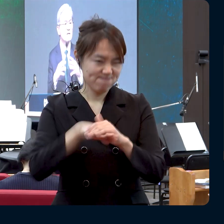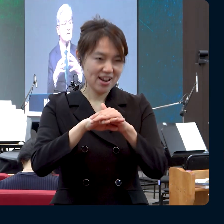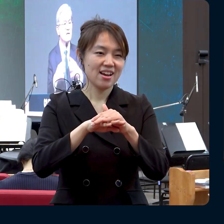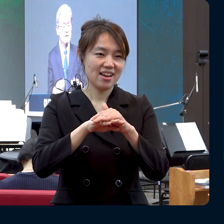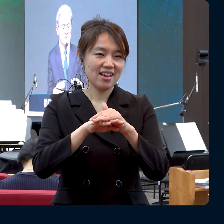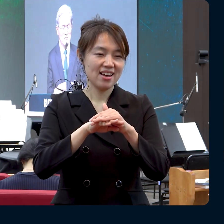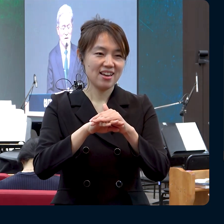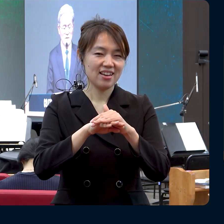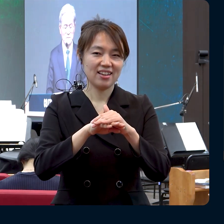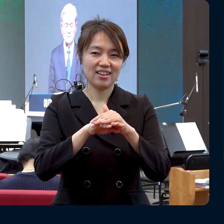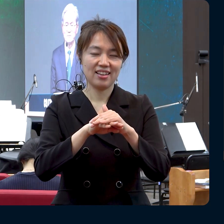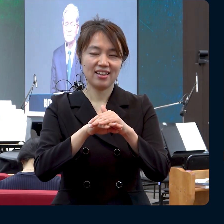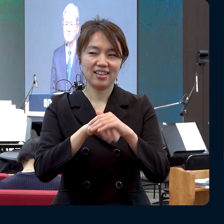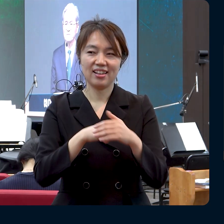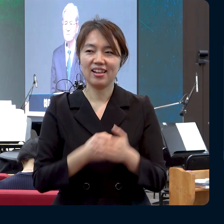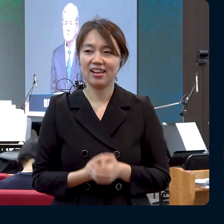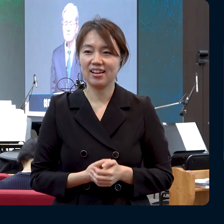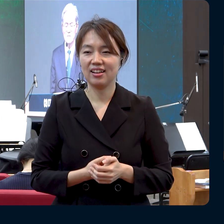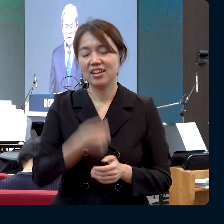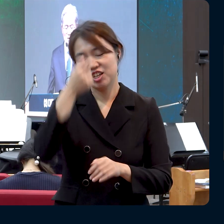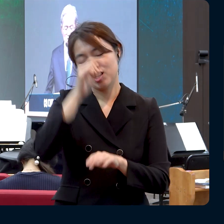기뻐하지 않는 그런 거예요.